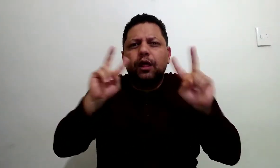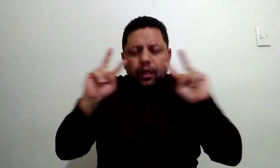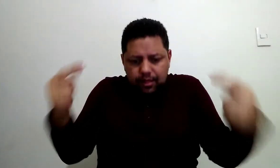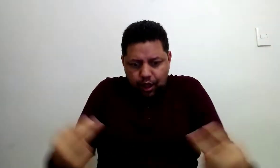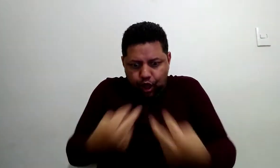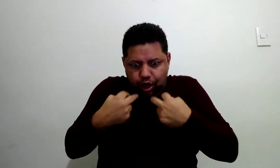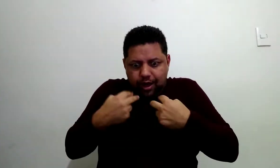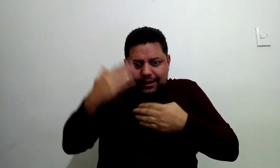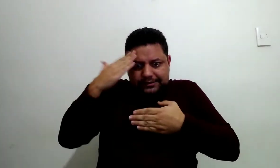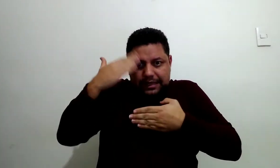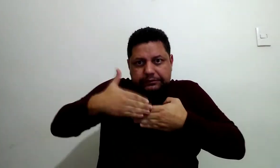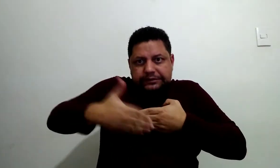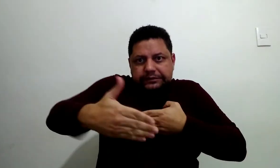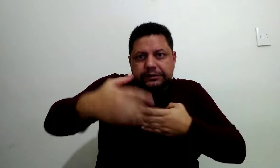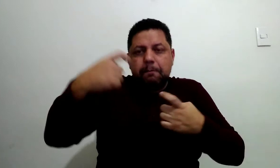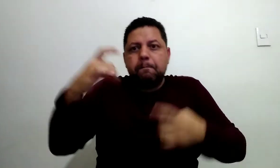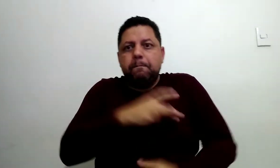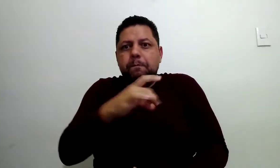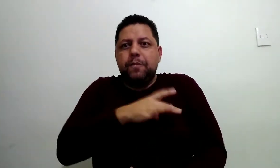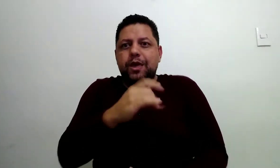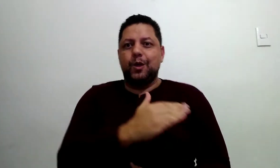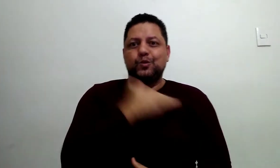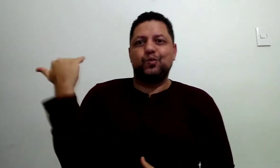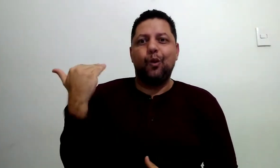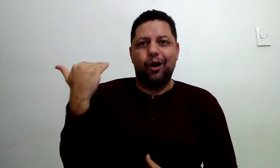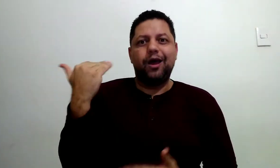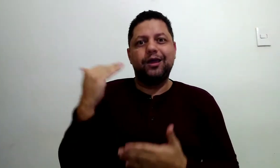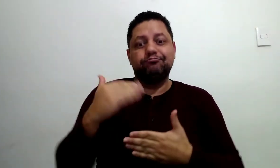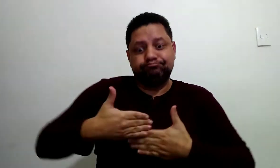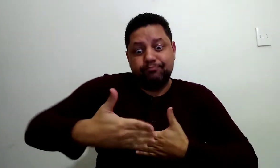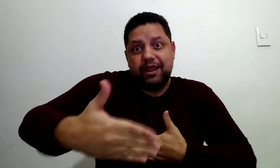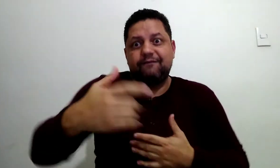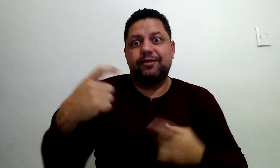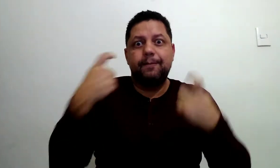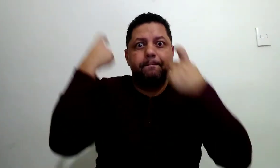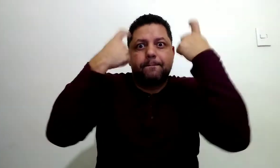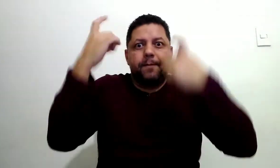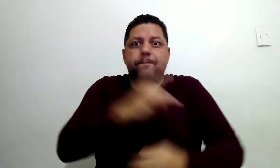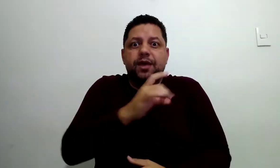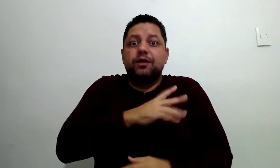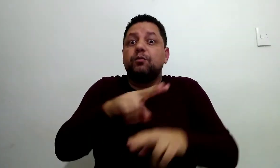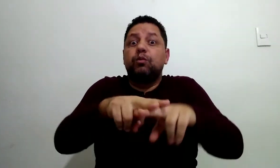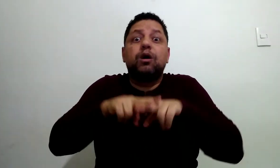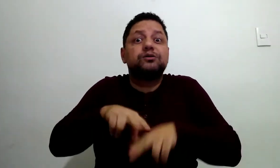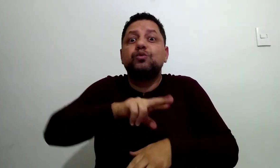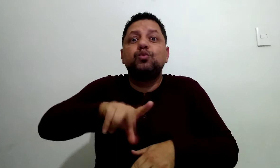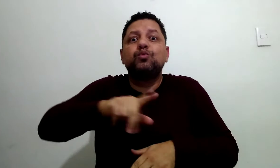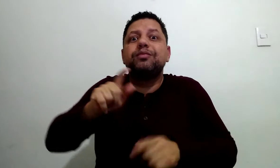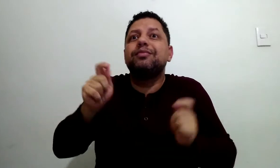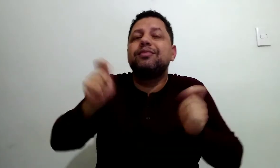mais capazes de delegar a nossa própria morte a outras pessoas. O